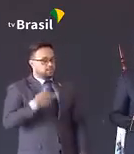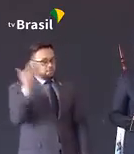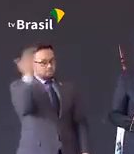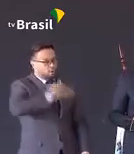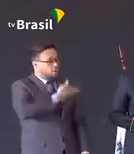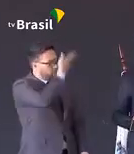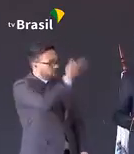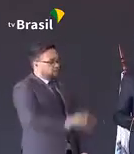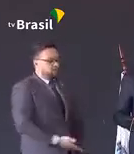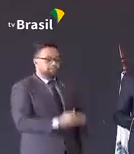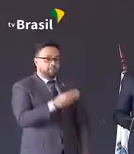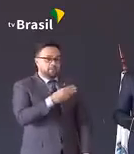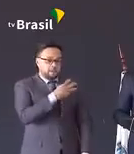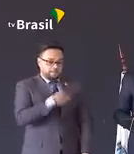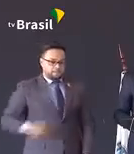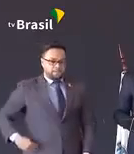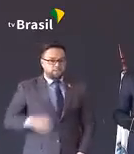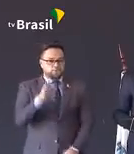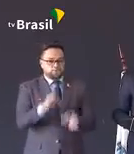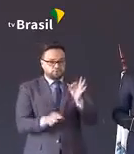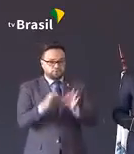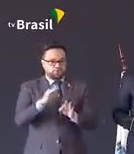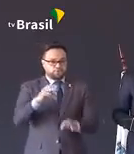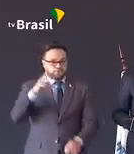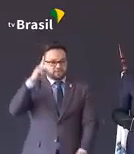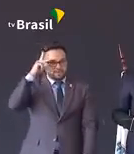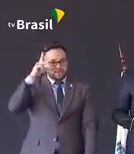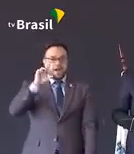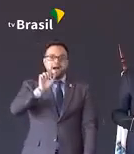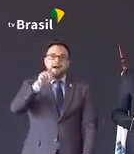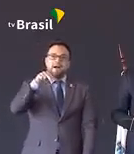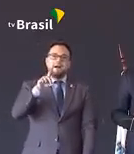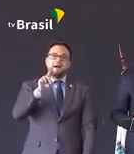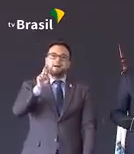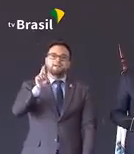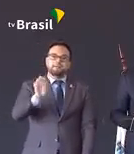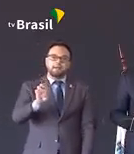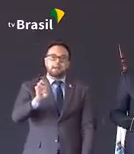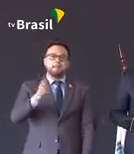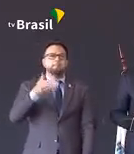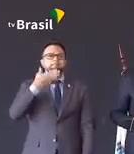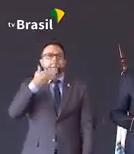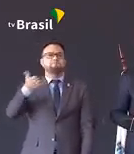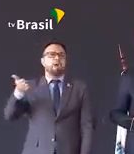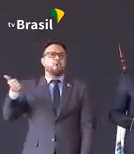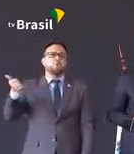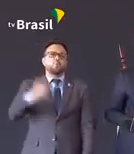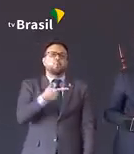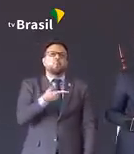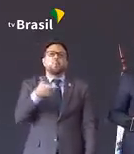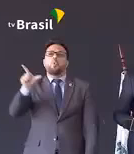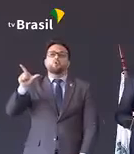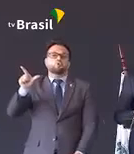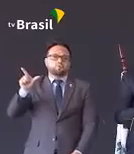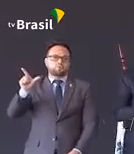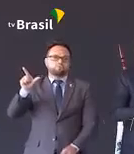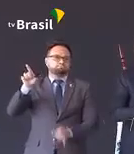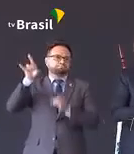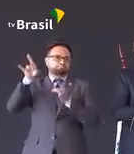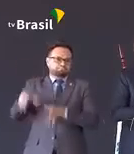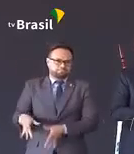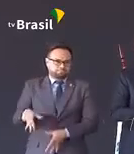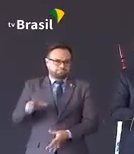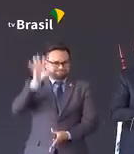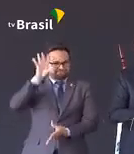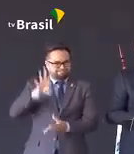Justiça, André Mendonça. Me desculpe, muito, mas muito melhor do que o outro que nos deixou há pouco tempo.